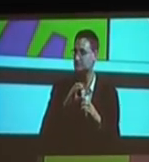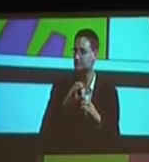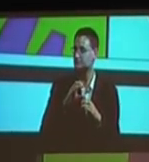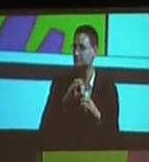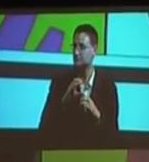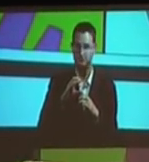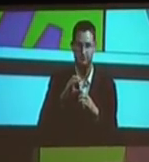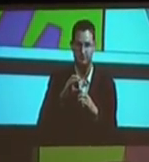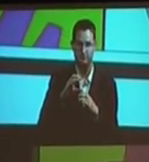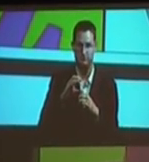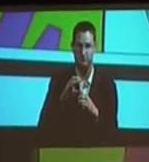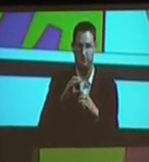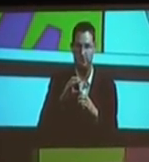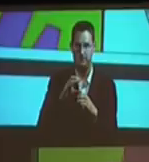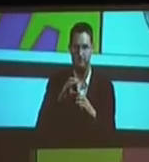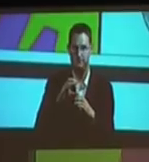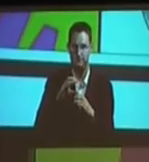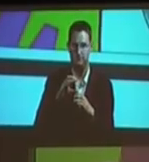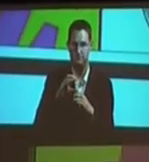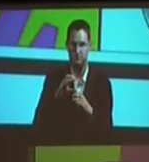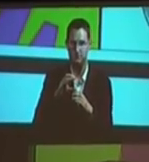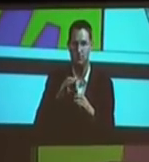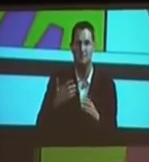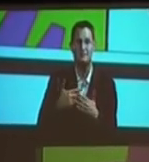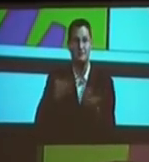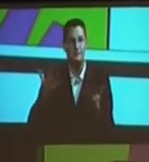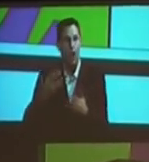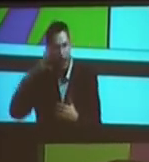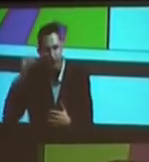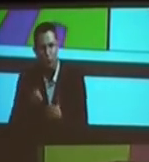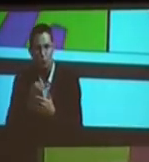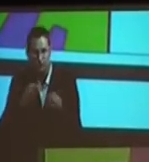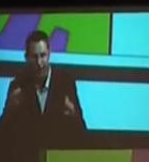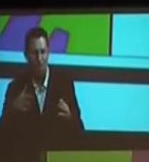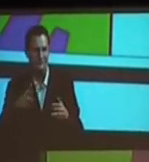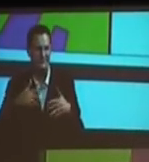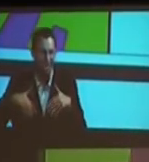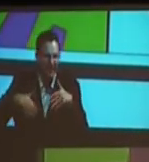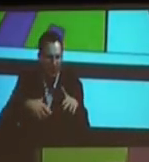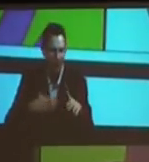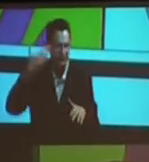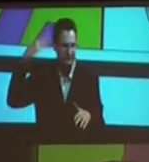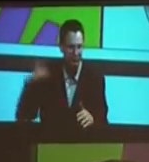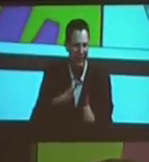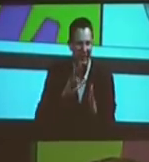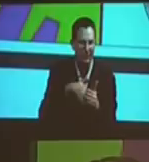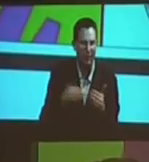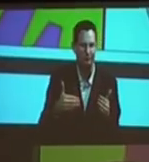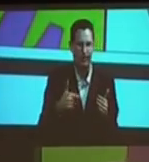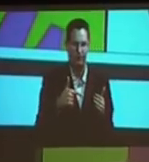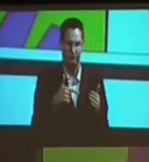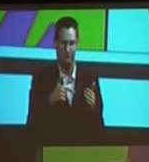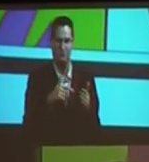ich, sind die Grundbedürfnisse einfach schon erledigt. Und dann ist Kultur einfach so etwas, was ich noch als Bonus obendrauf bekomme.